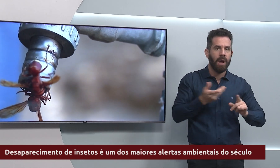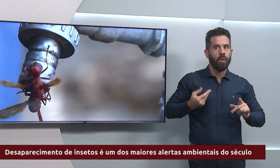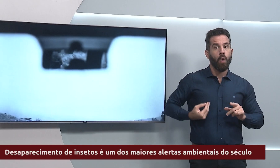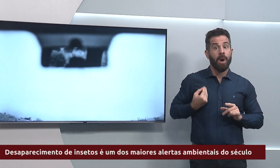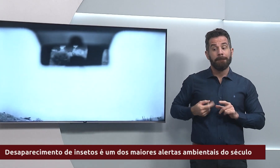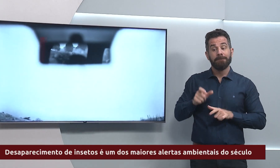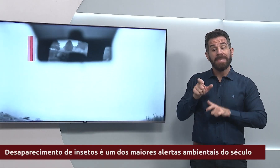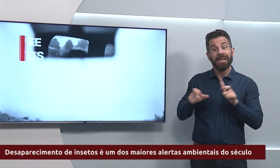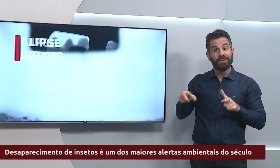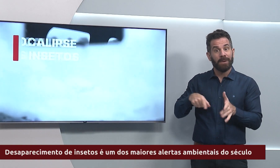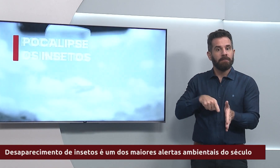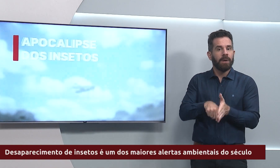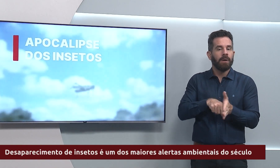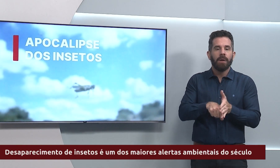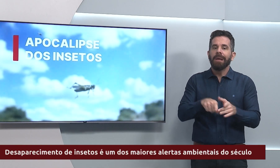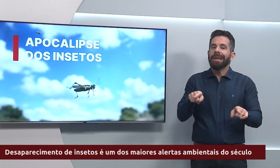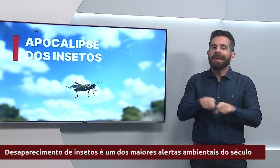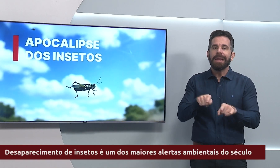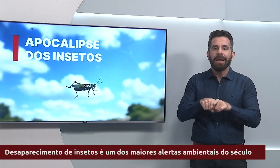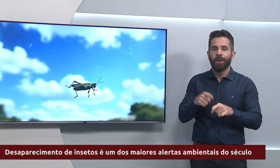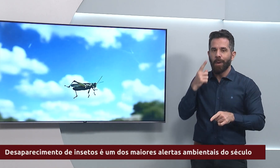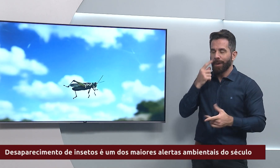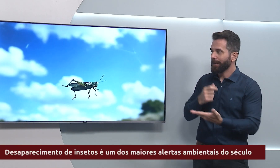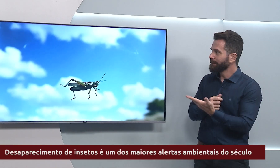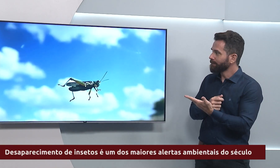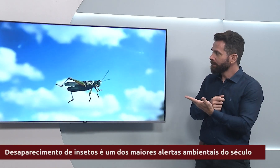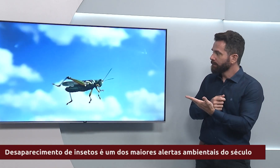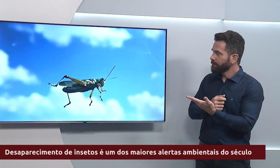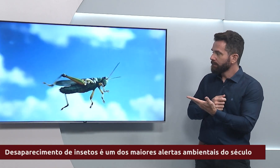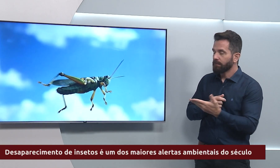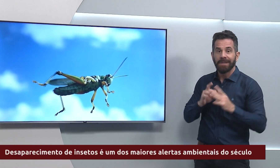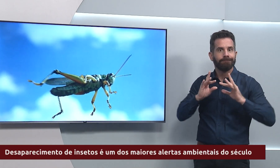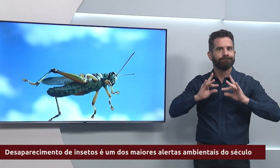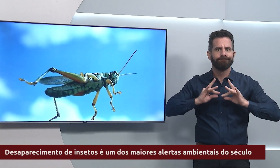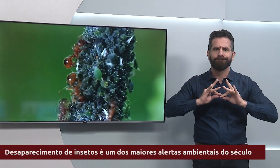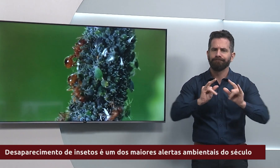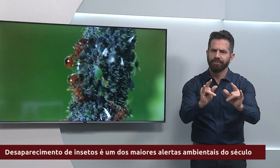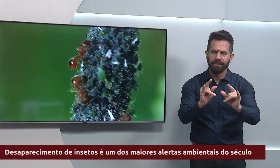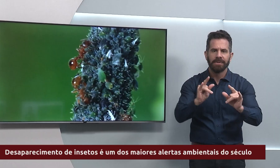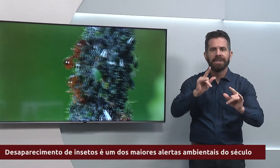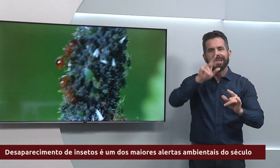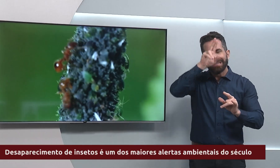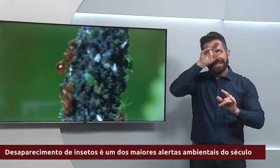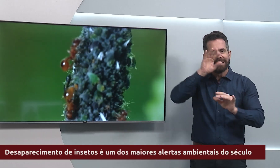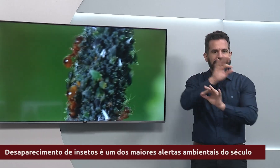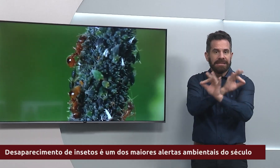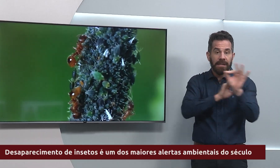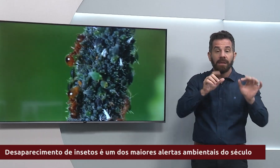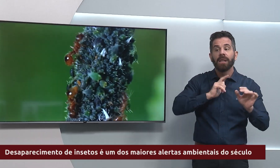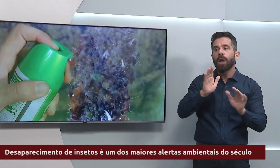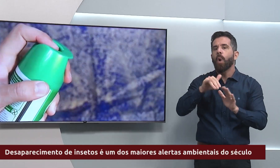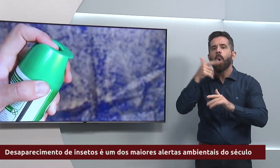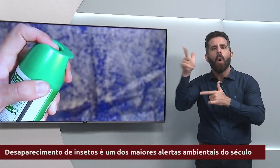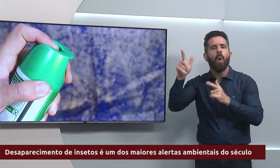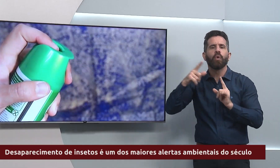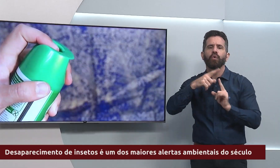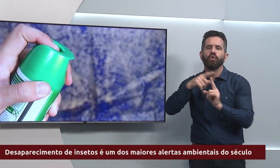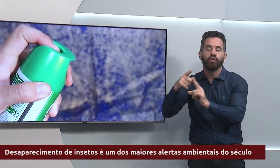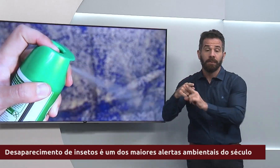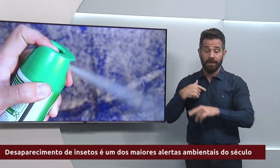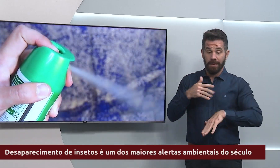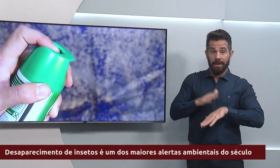pesquisadores chamam de apocalipse dos insetos. Destruição do hábitat, espécies invasoras, uso